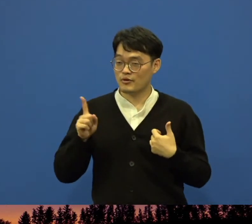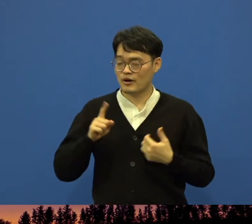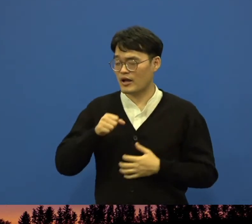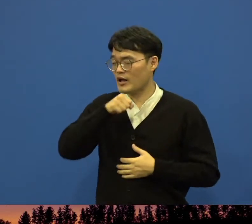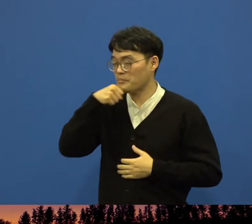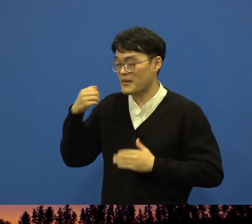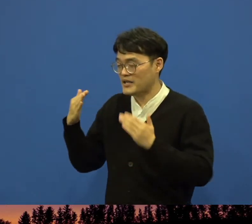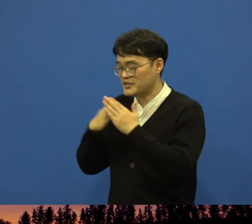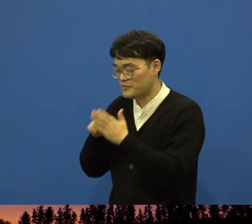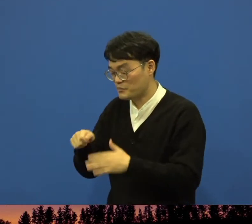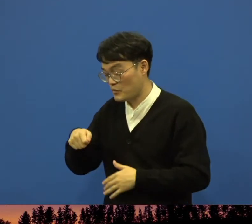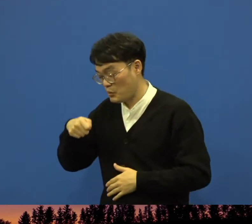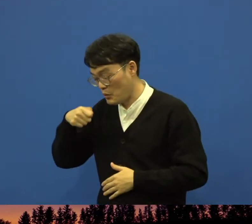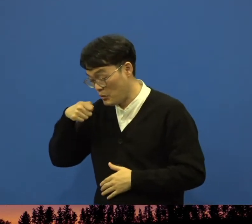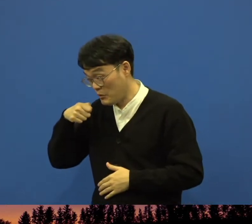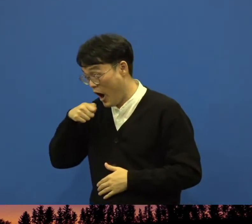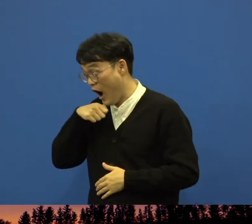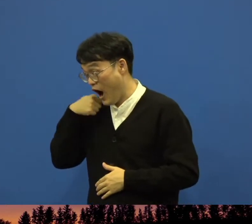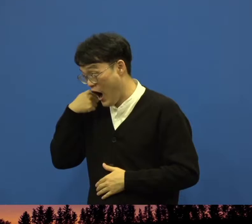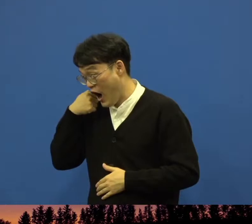먹는 기쁨은 게임이 안 돼요.